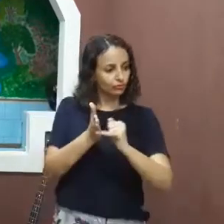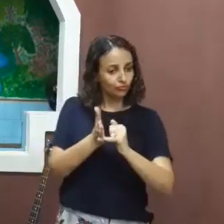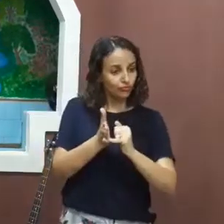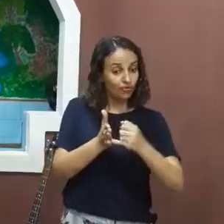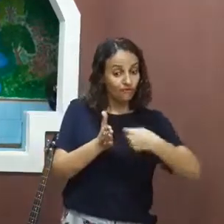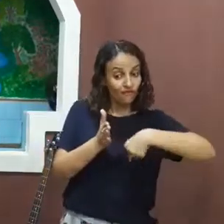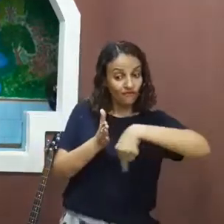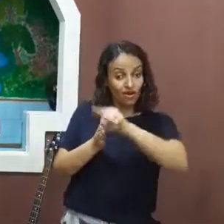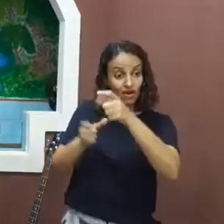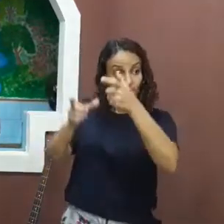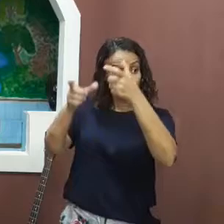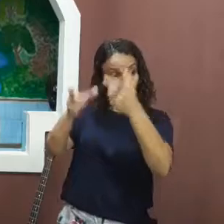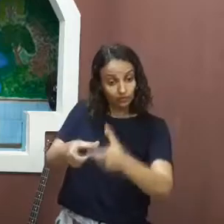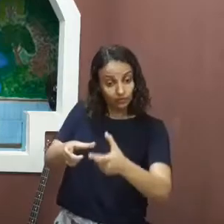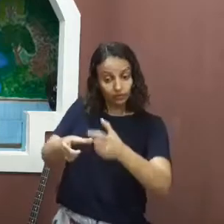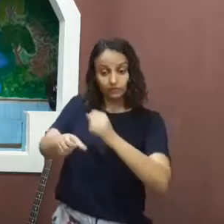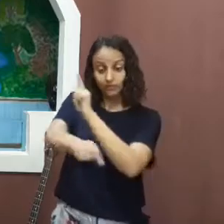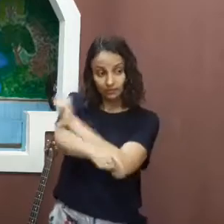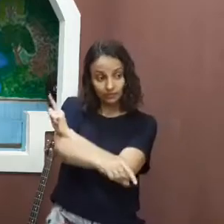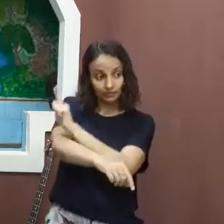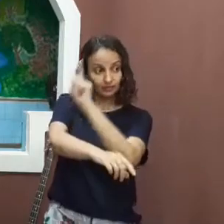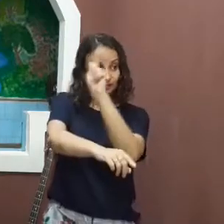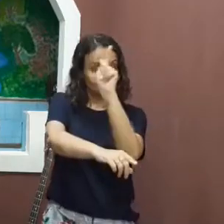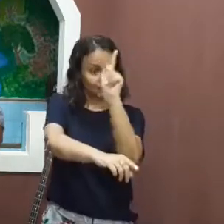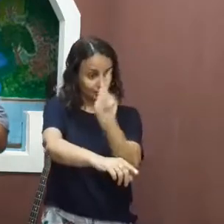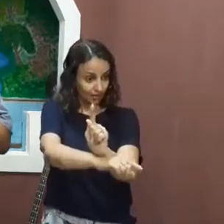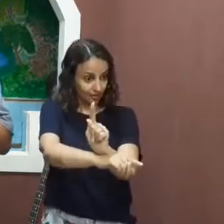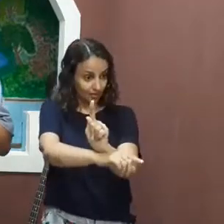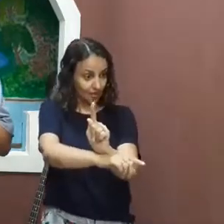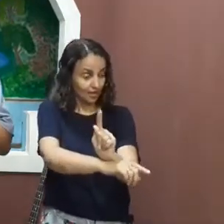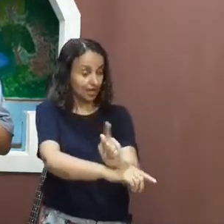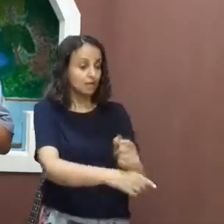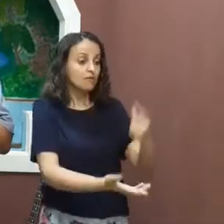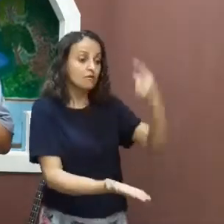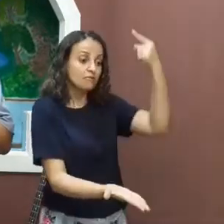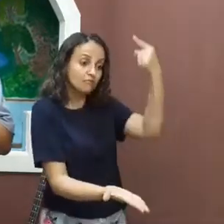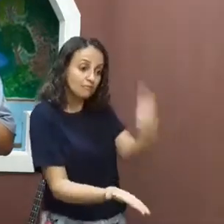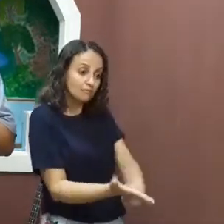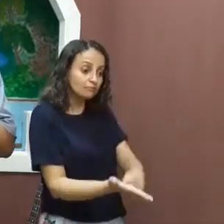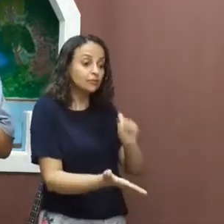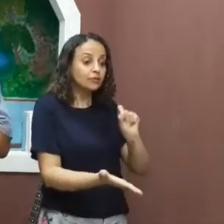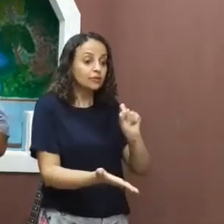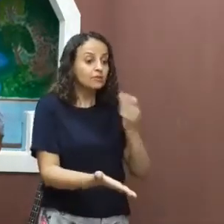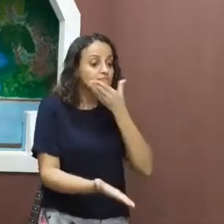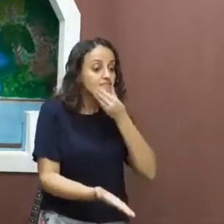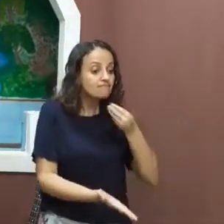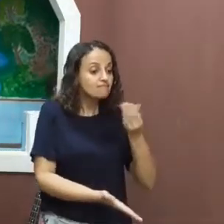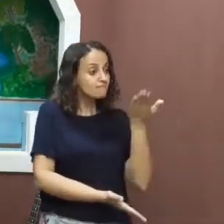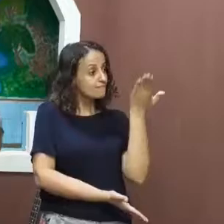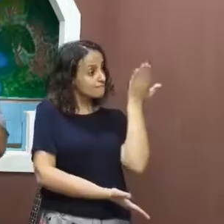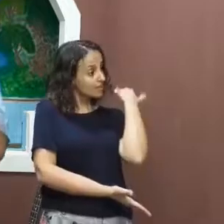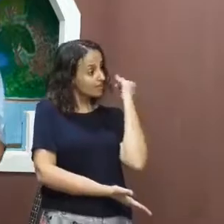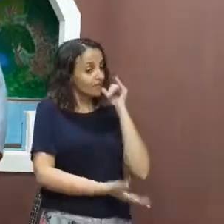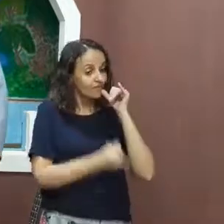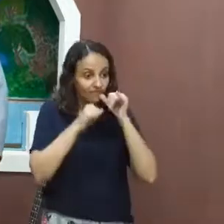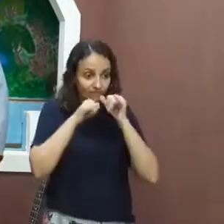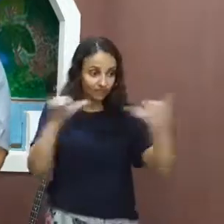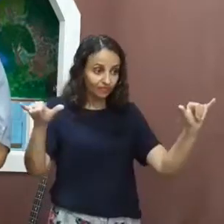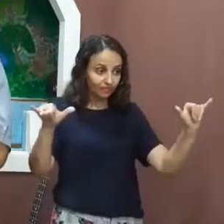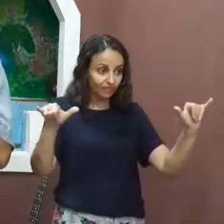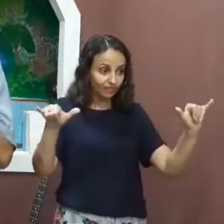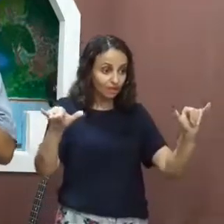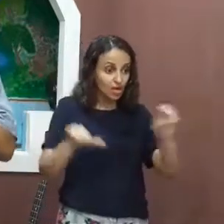viver numa cidade chamada Nazaré. Assim cumpriu-se o que fora dito pelos profetas: ele será chamado